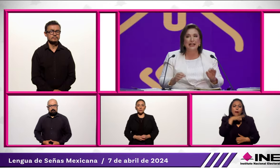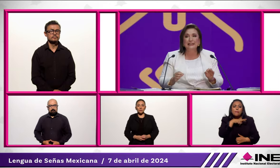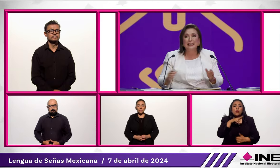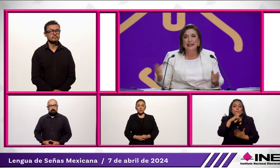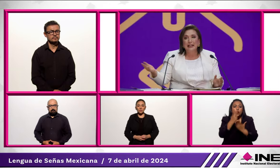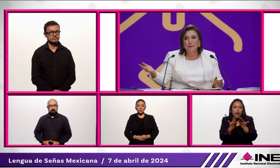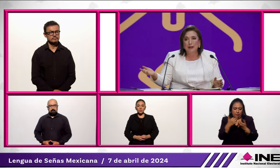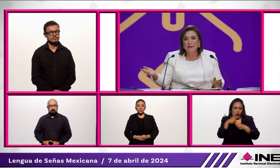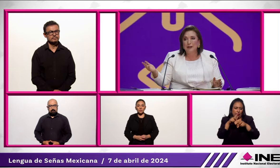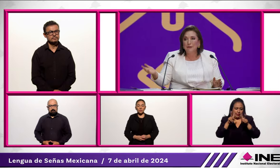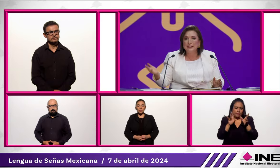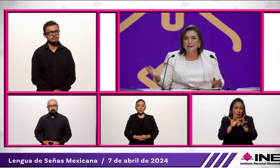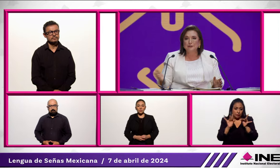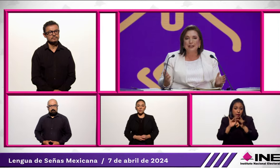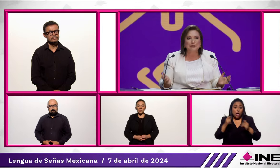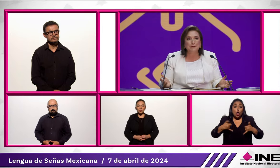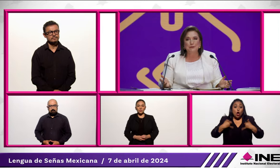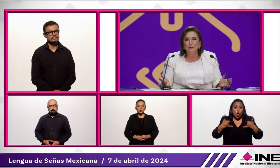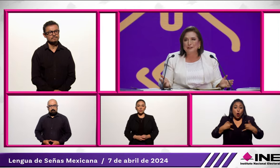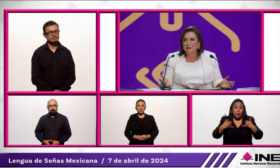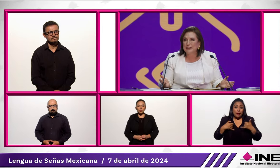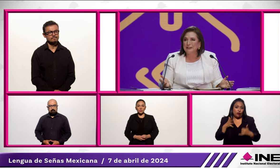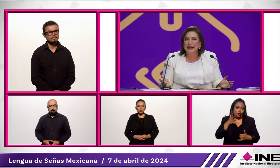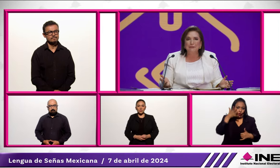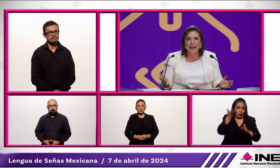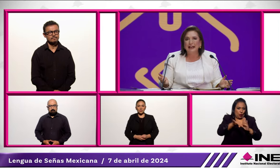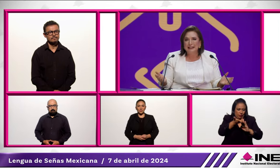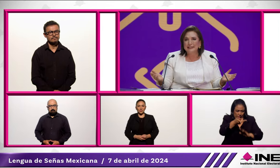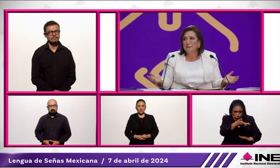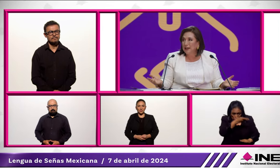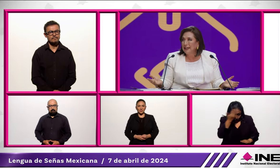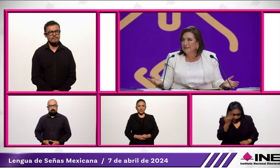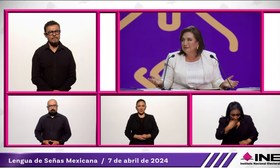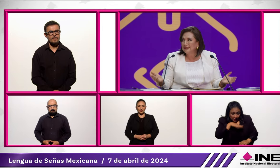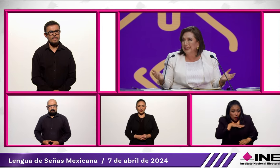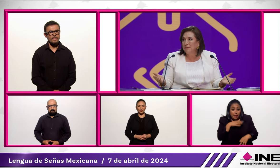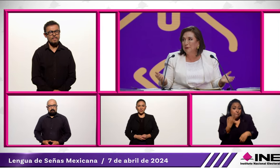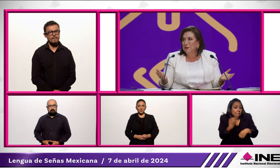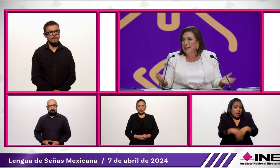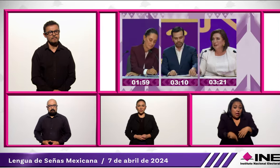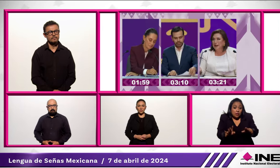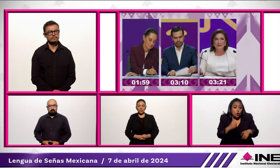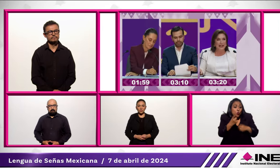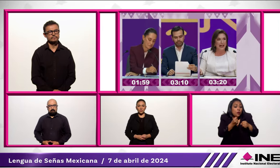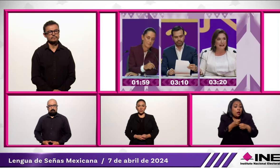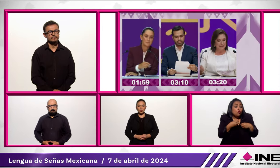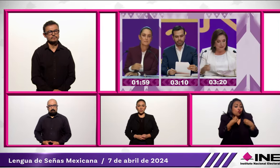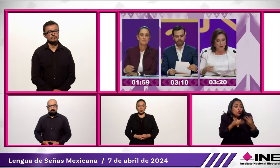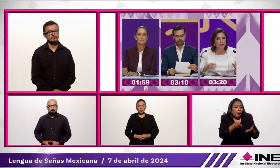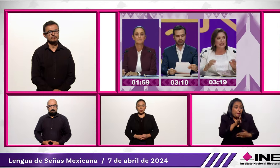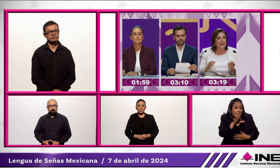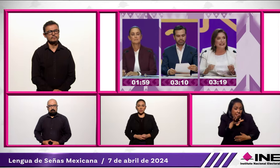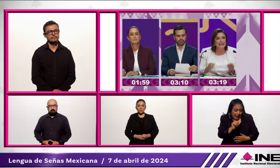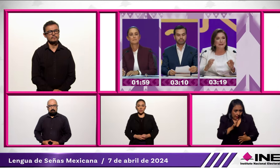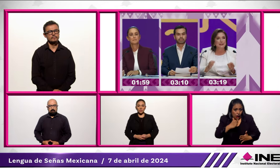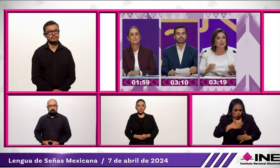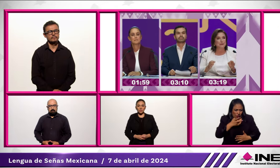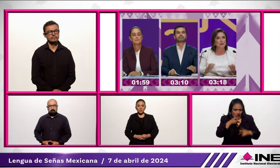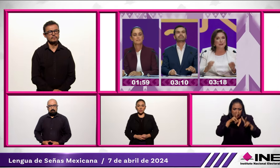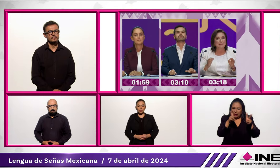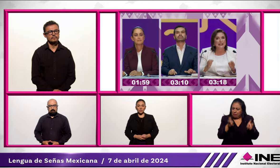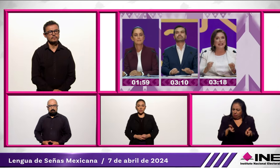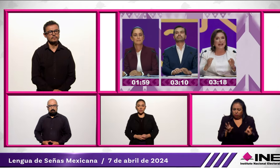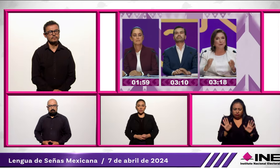programas sociales. El programa de Jóvenes Construyendo el Futuro, si no sabes, Claudia, es temporal. Se da por un año la beca. Yo en ese tema